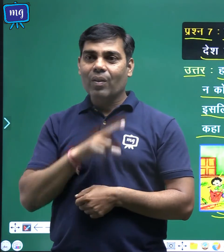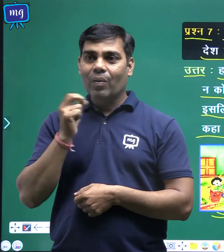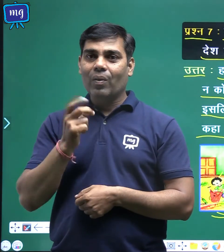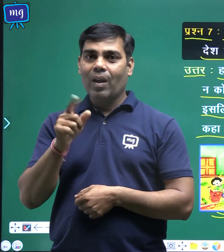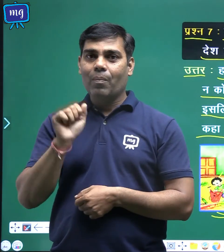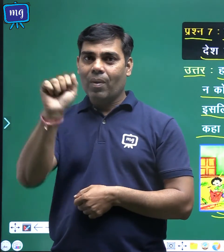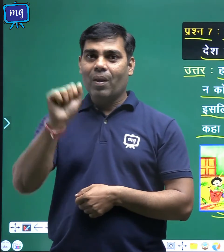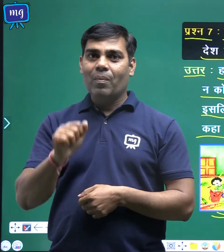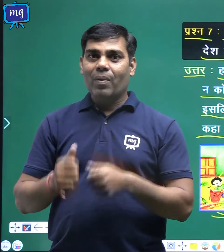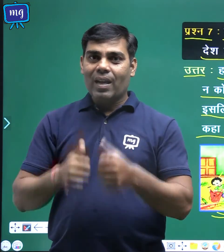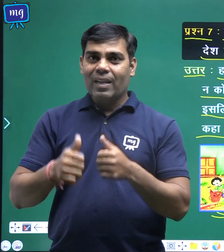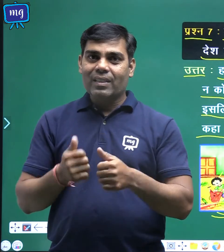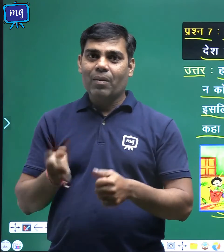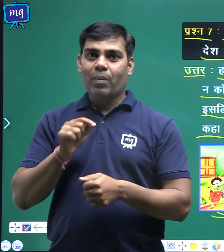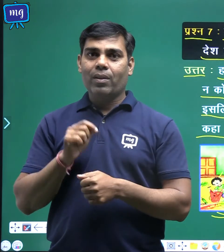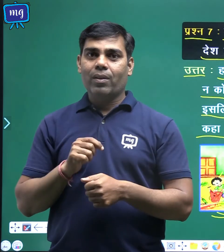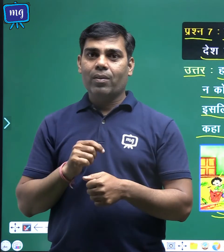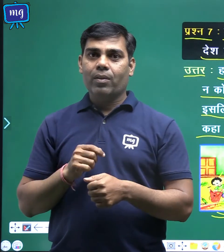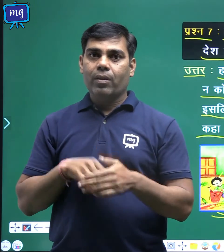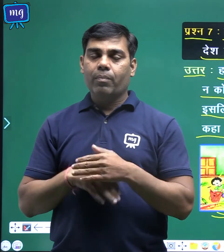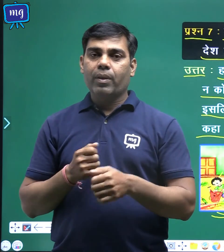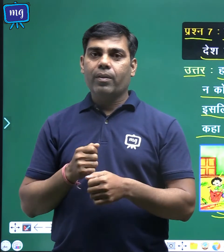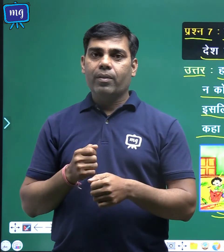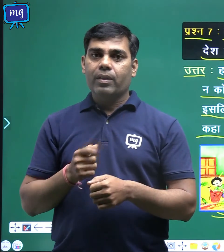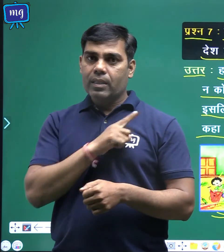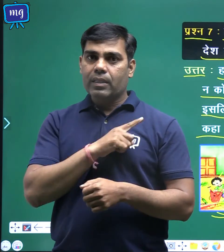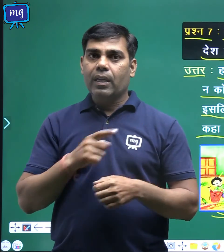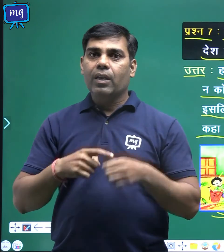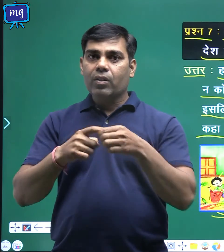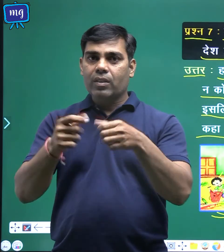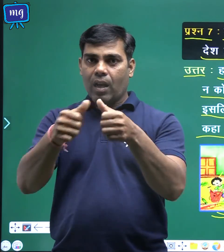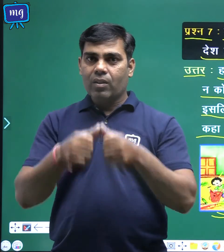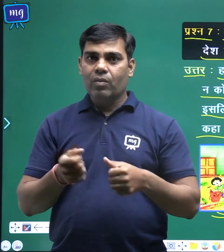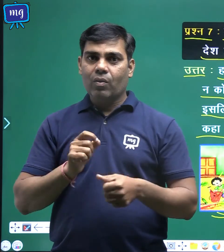आप परीक्षा में इसके प्रश्नोत्तर को